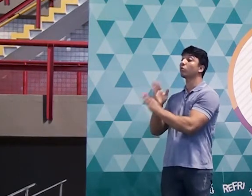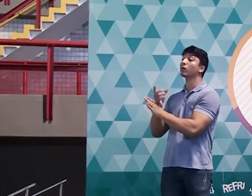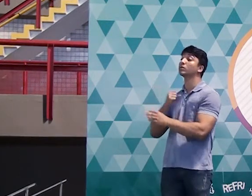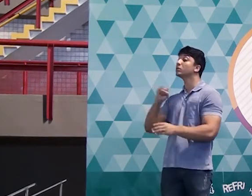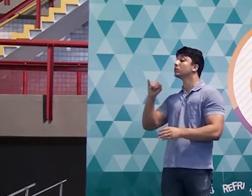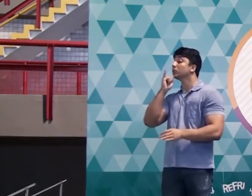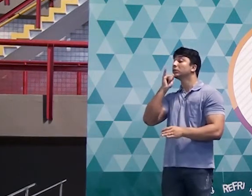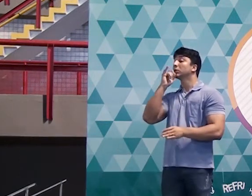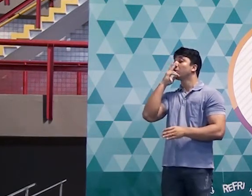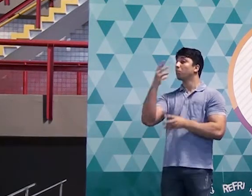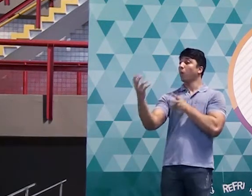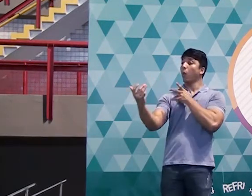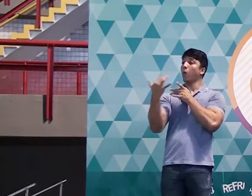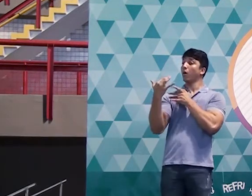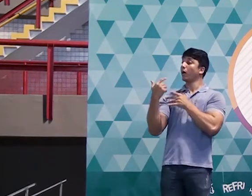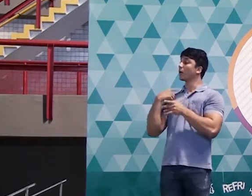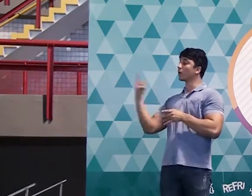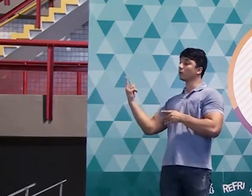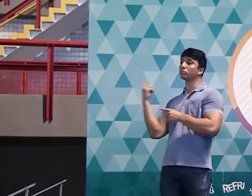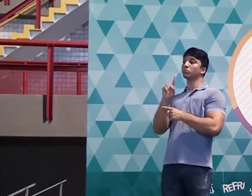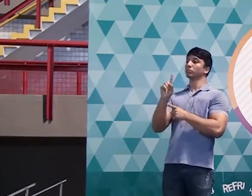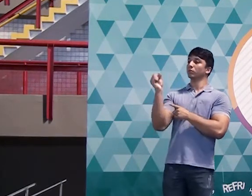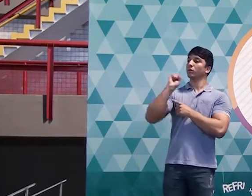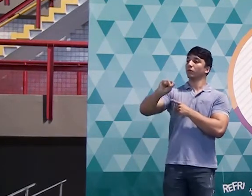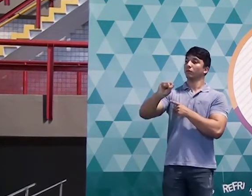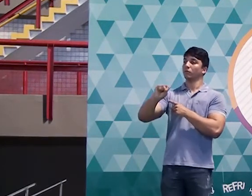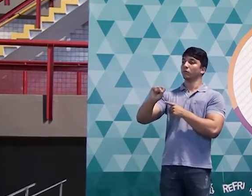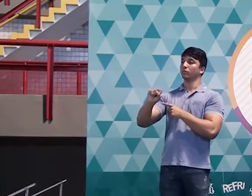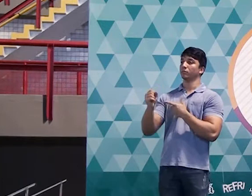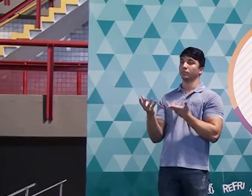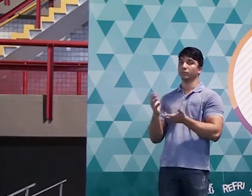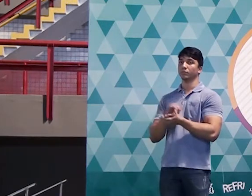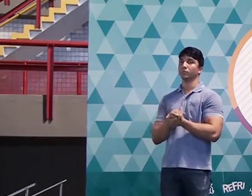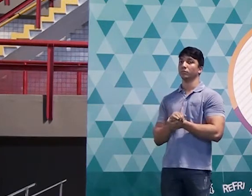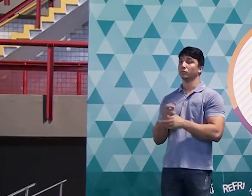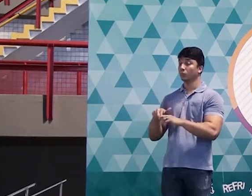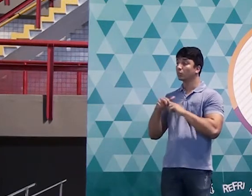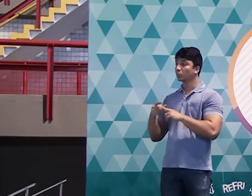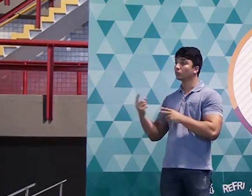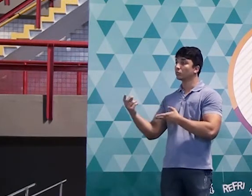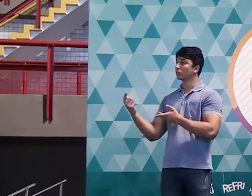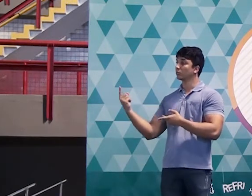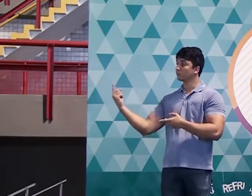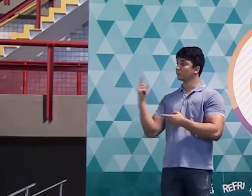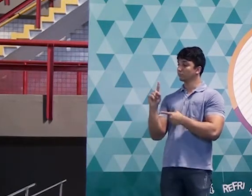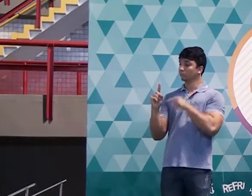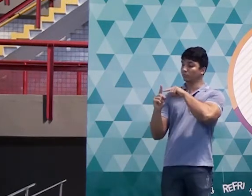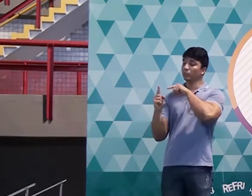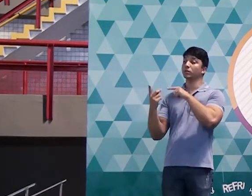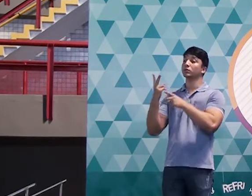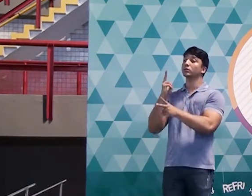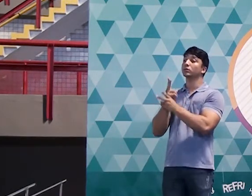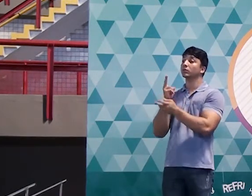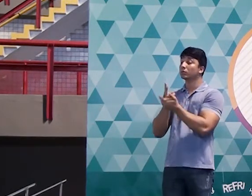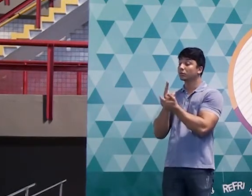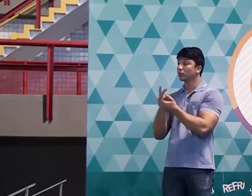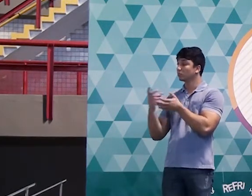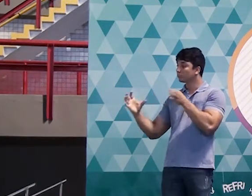você, tá? Então o suzerano promete fidelidade ao vassalo e o vassalo promete fidelidade